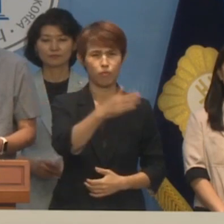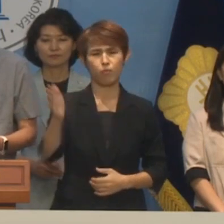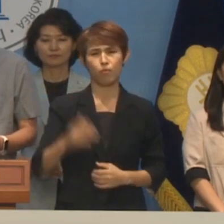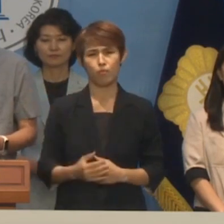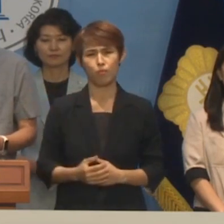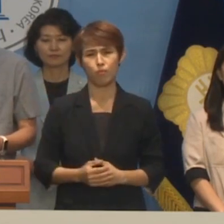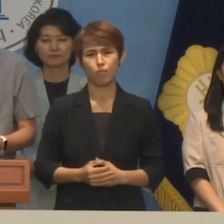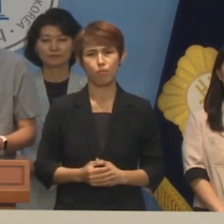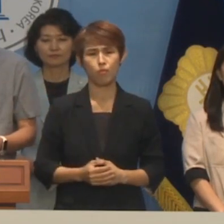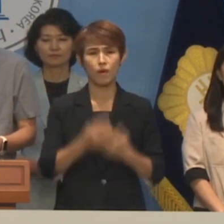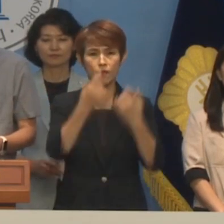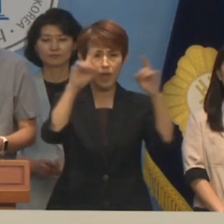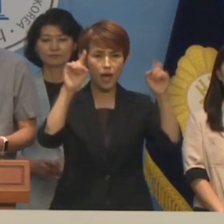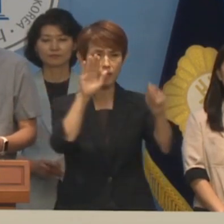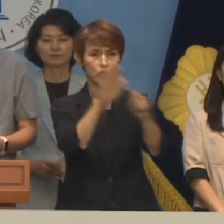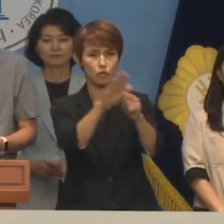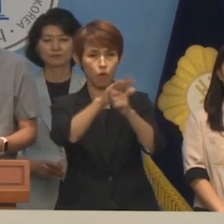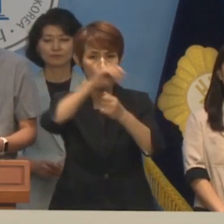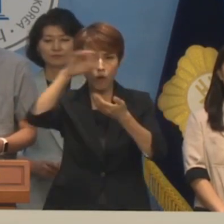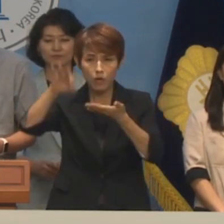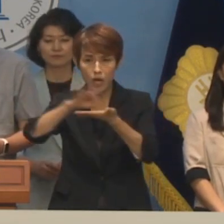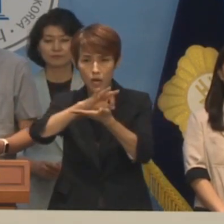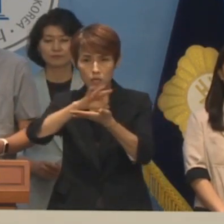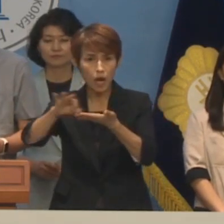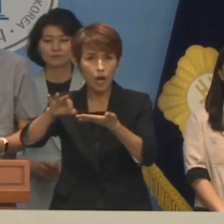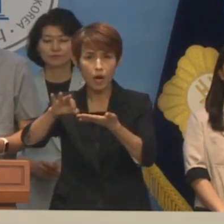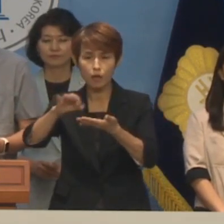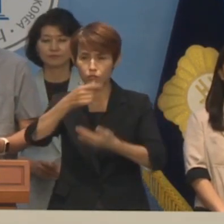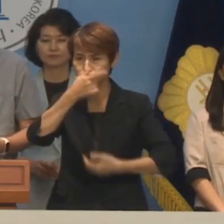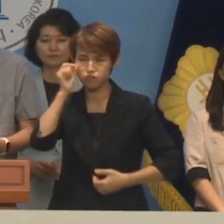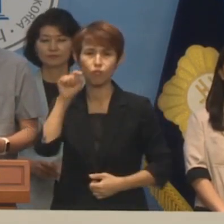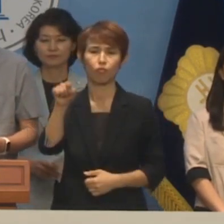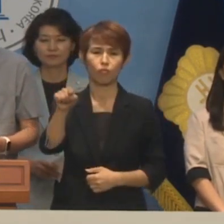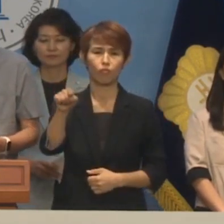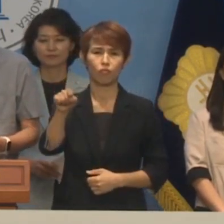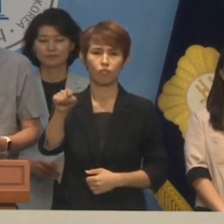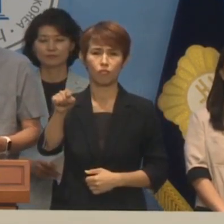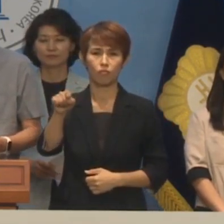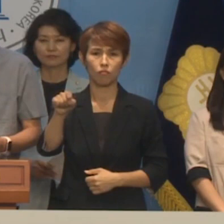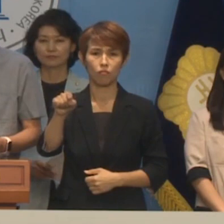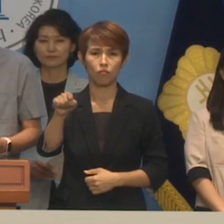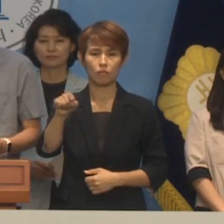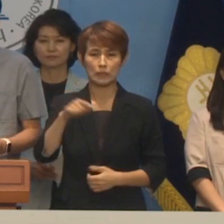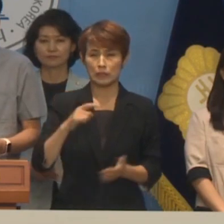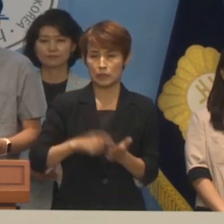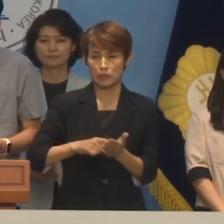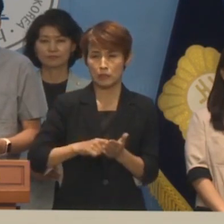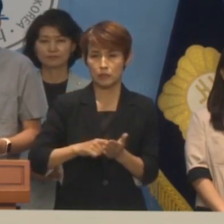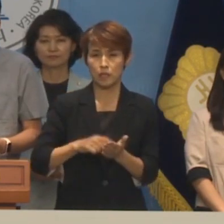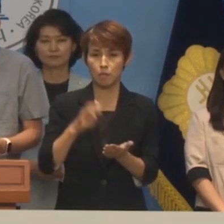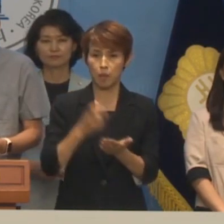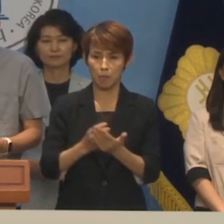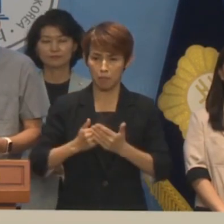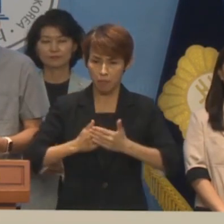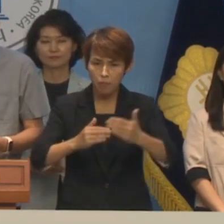아니라 대학을 지원할 예산도 태부족한 상태에서 조급하게 시행되고